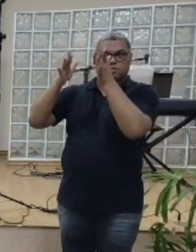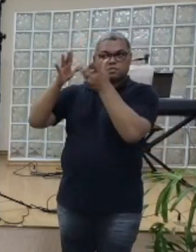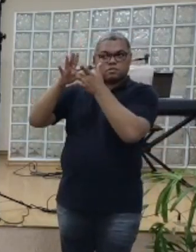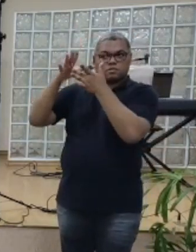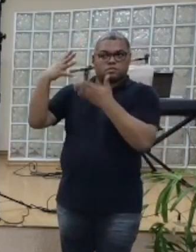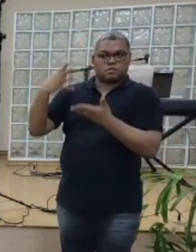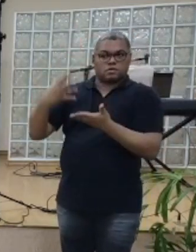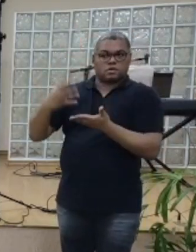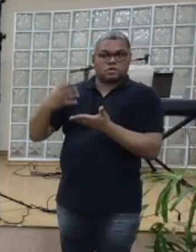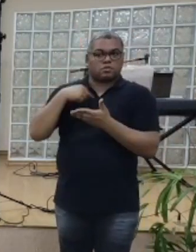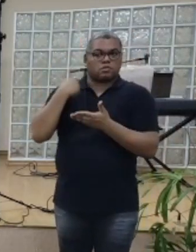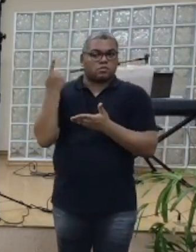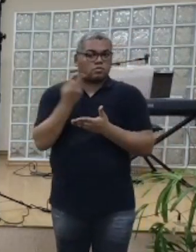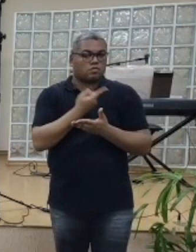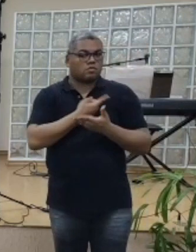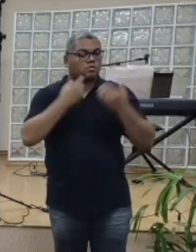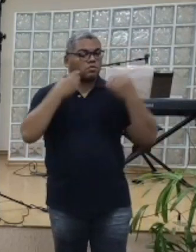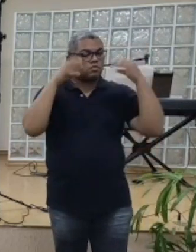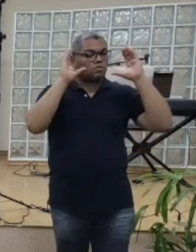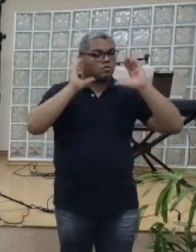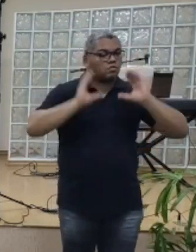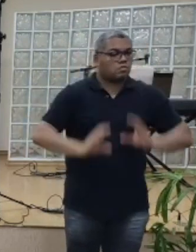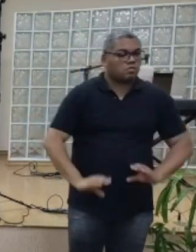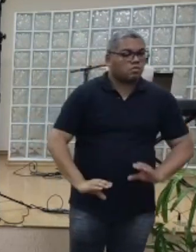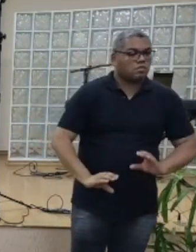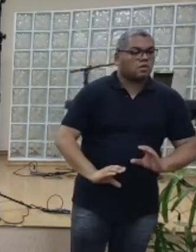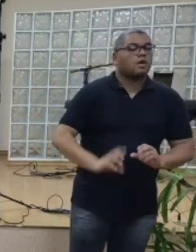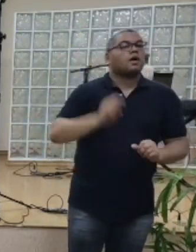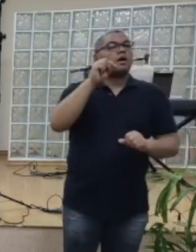atitudes. Paulo tenta